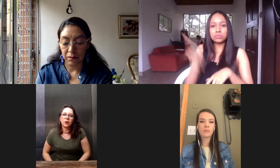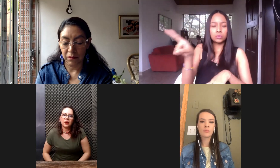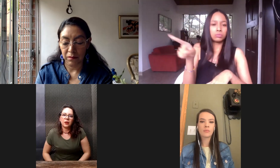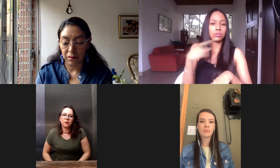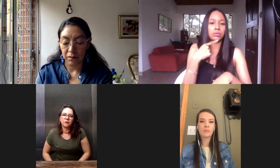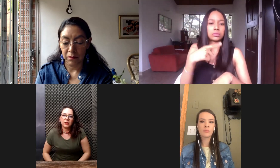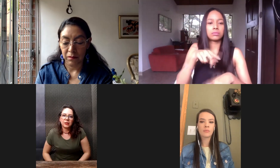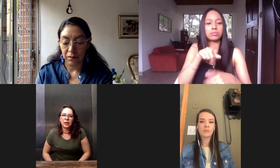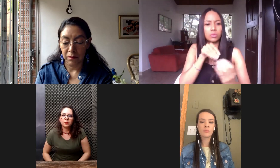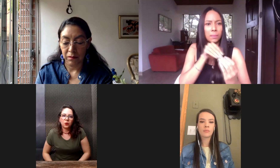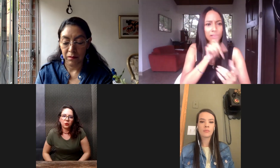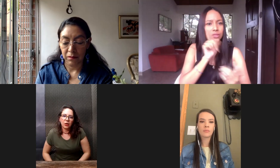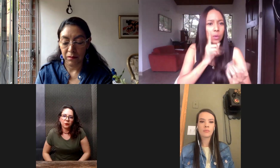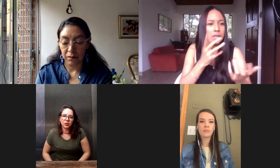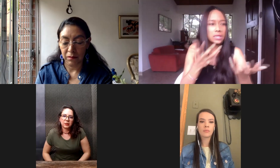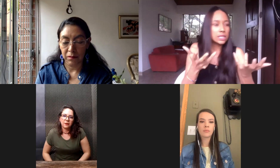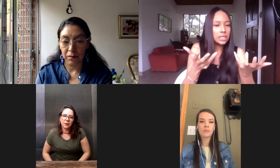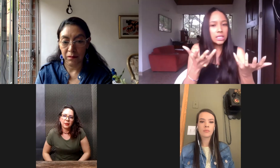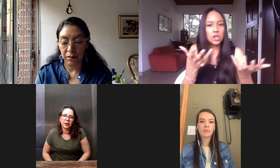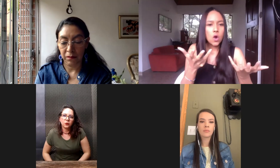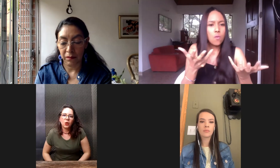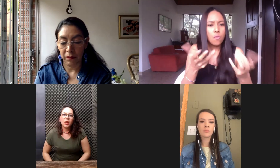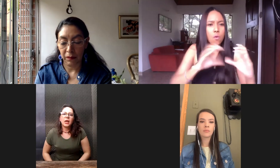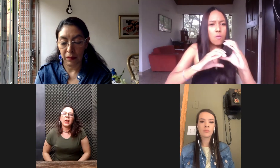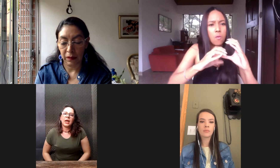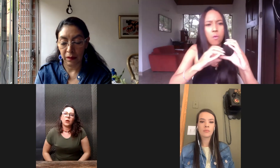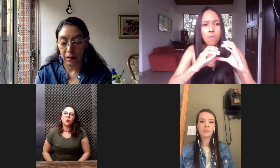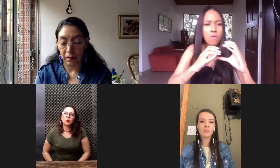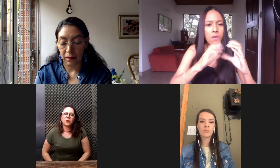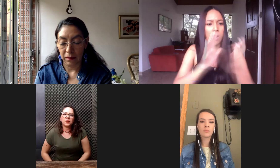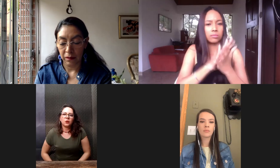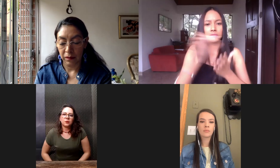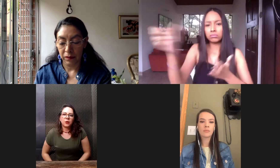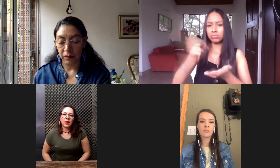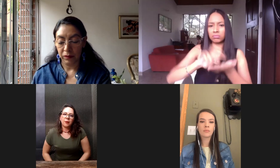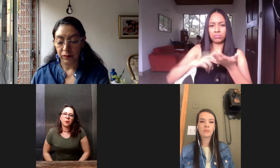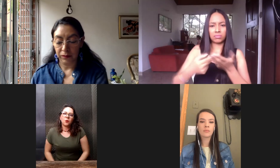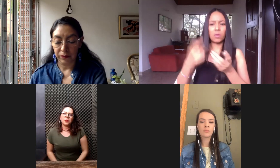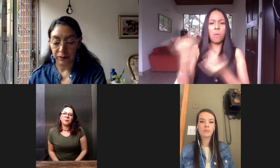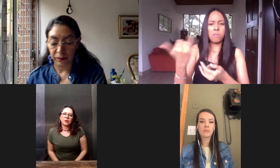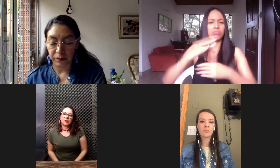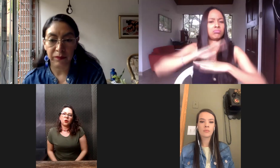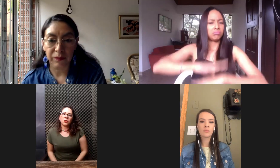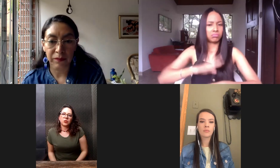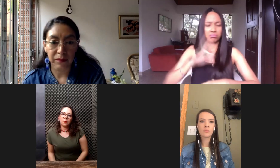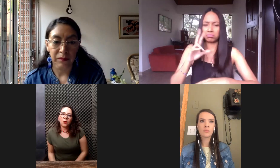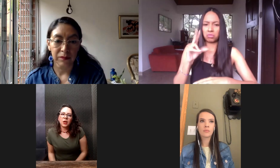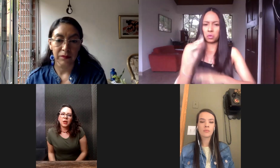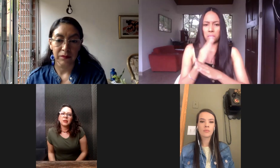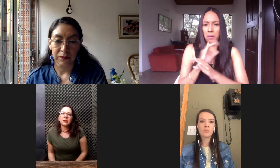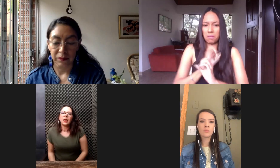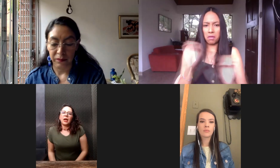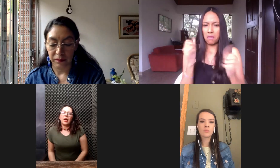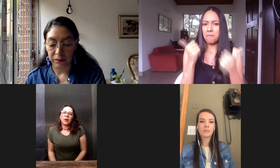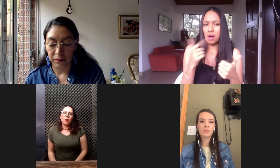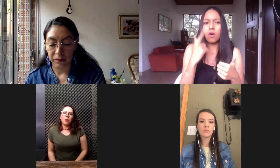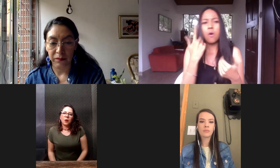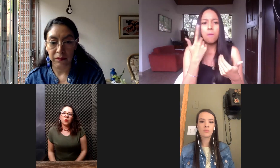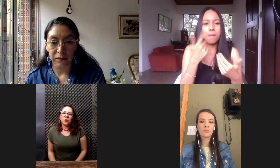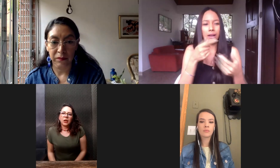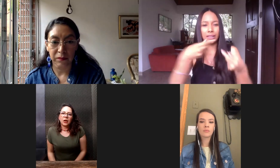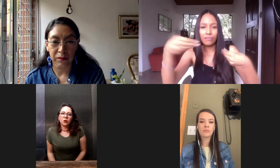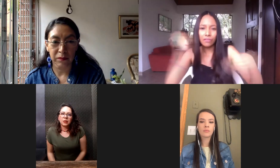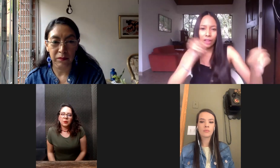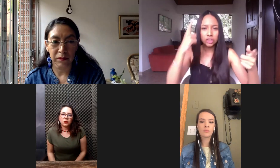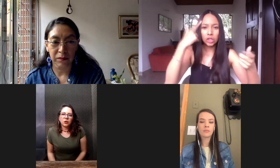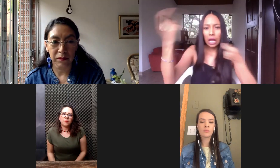sido difíciles, pero digamos que se van dando. Algunos profesores, por ejemplo, cuando empiezan con los temores, de cómo me voy a